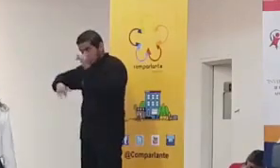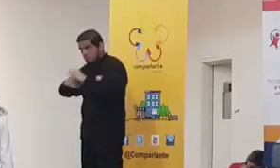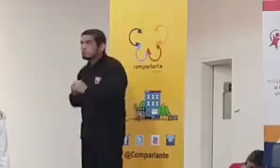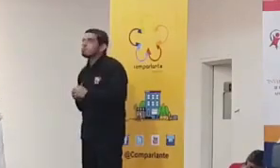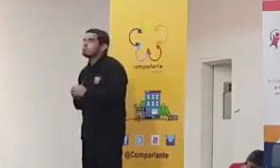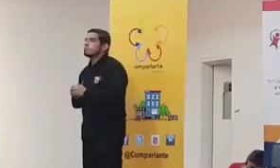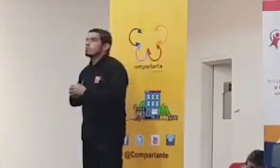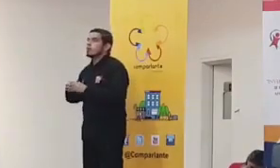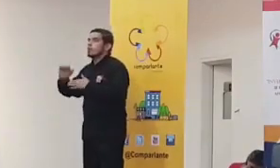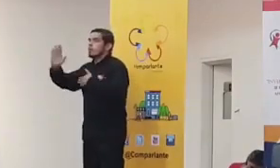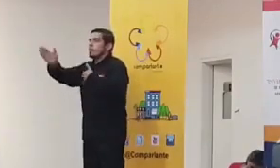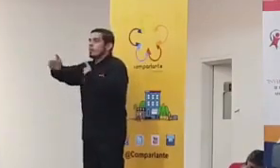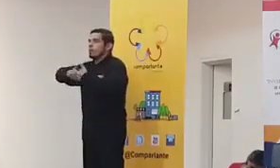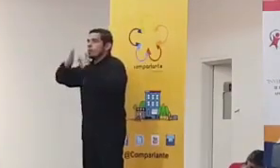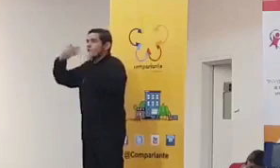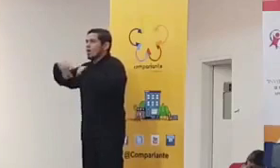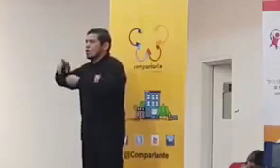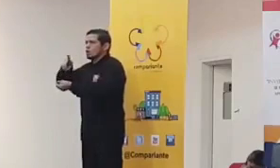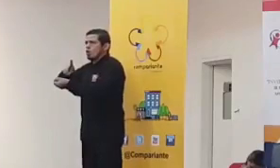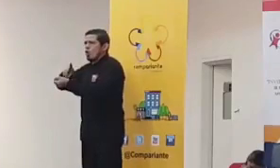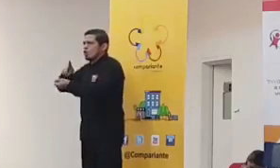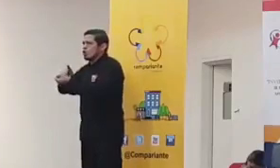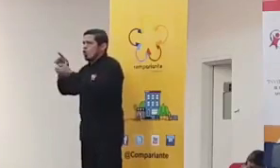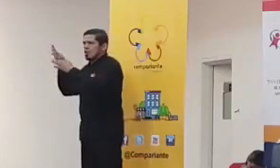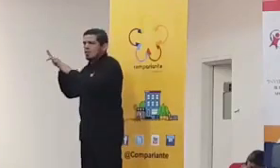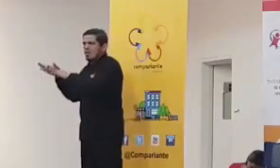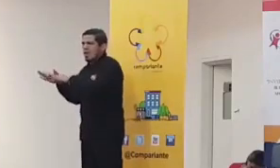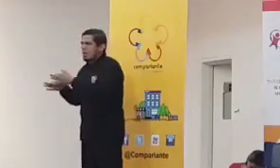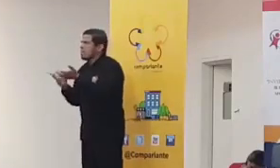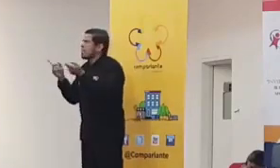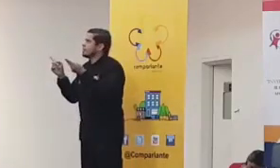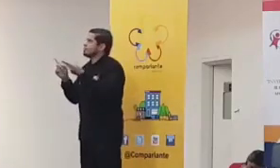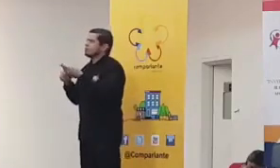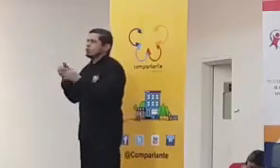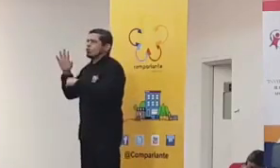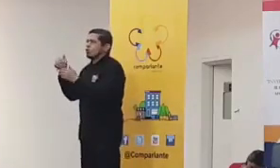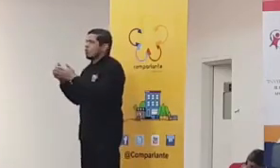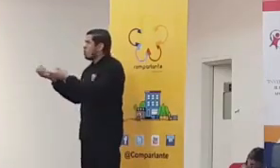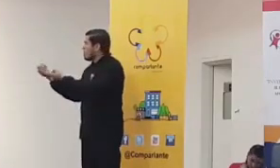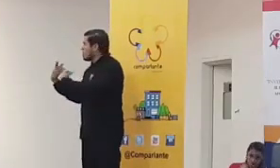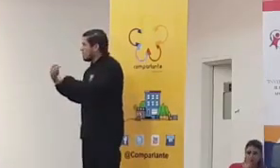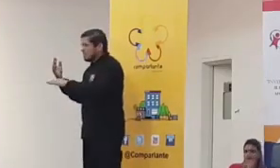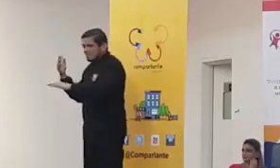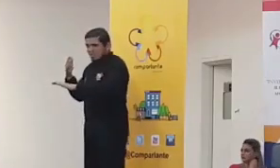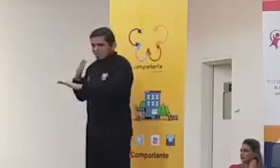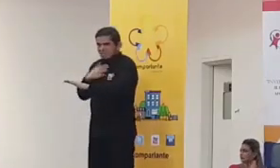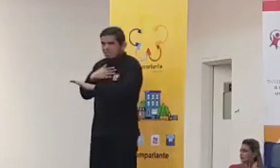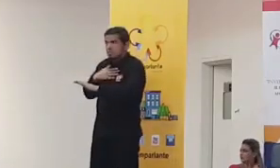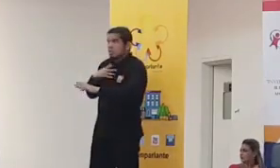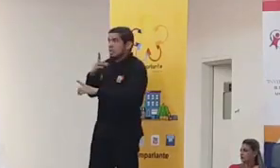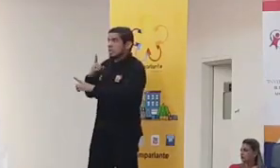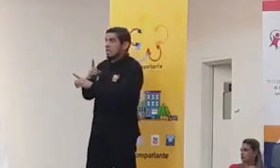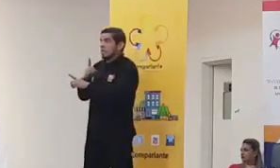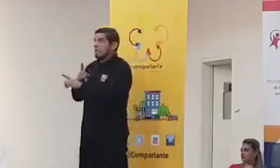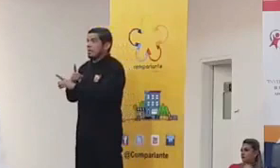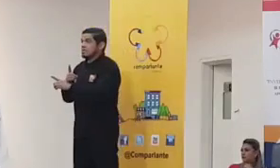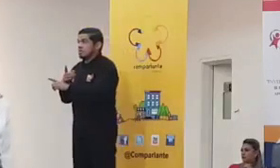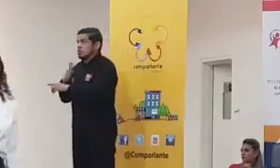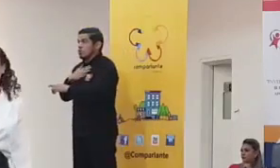independientemente de todo lo que digan los doctores, las terapeutas, todos, porque cuando tienen discapacidad todo el mundo